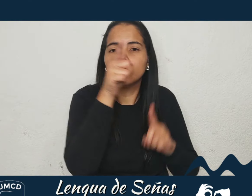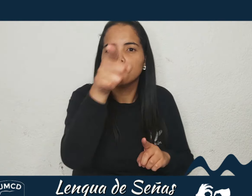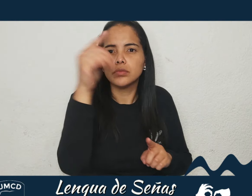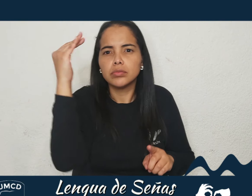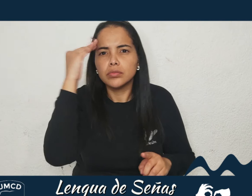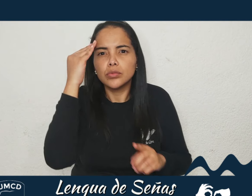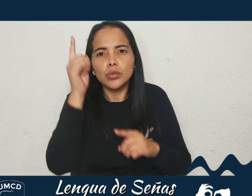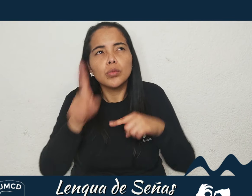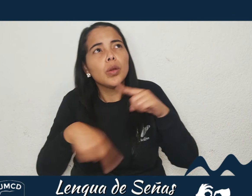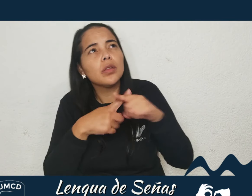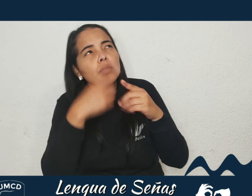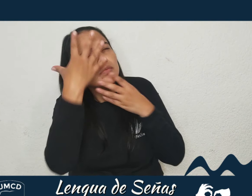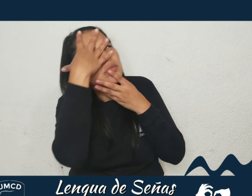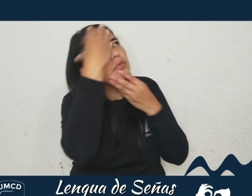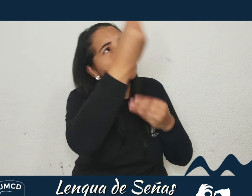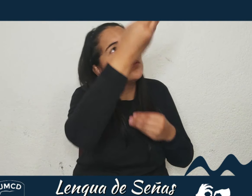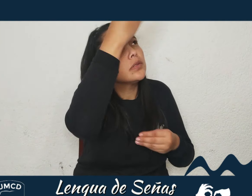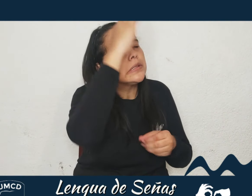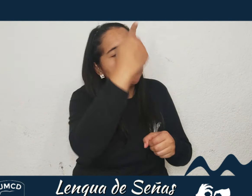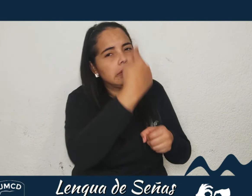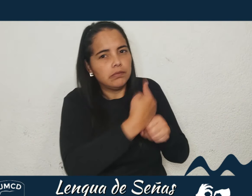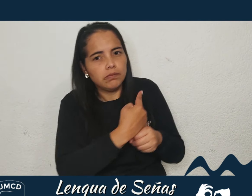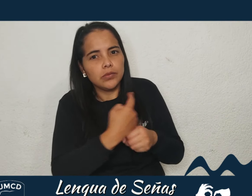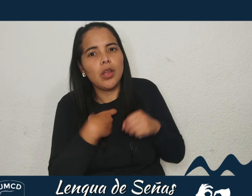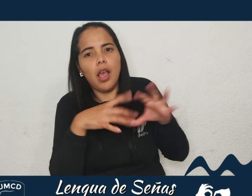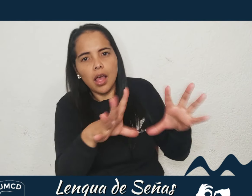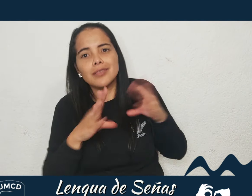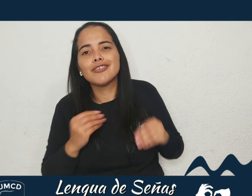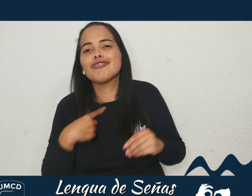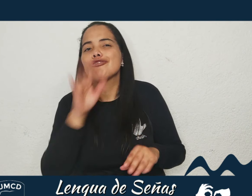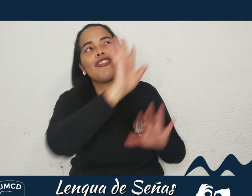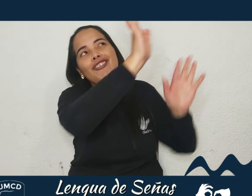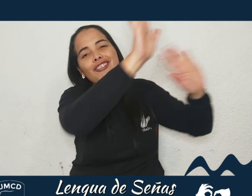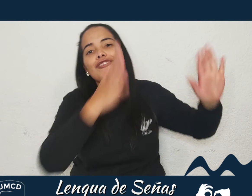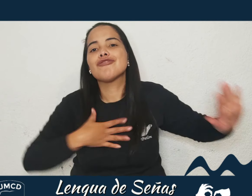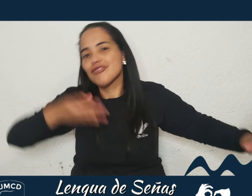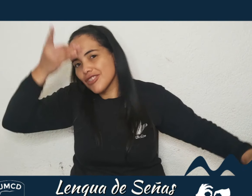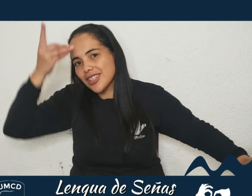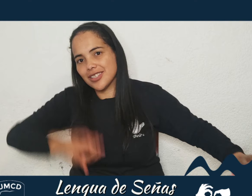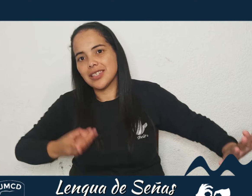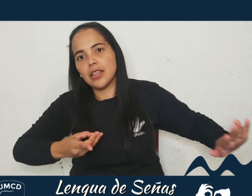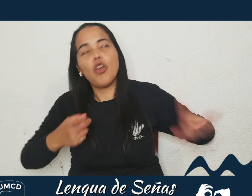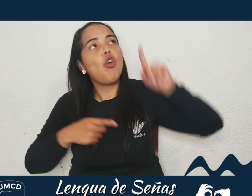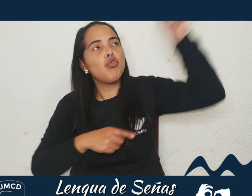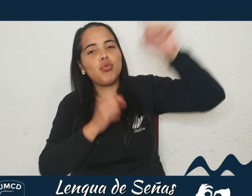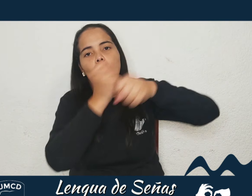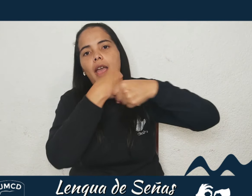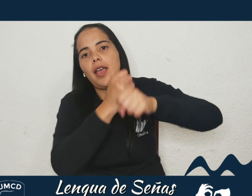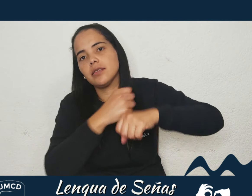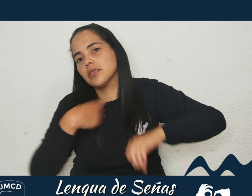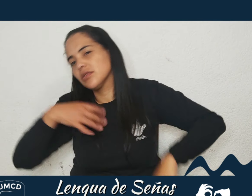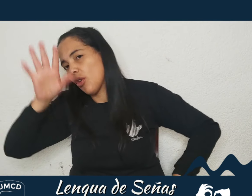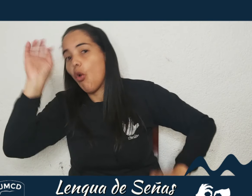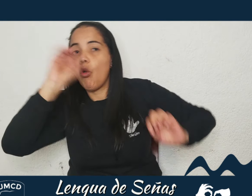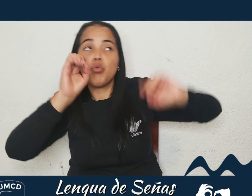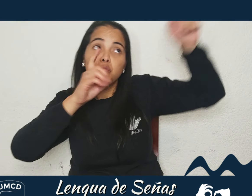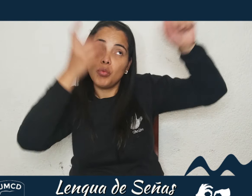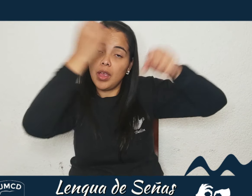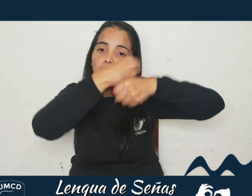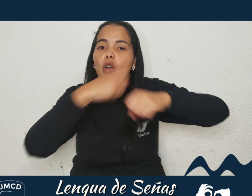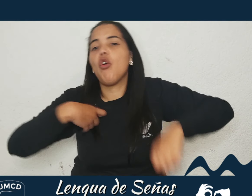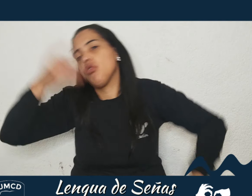se basa en lo que Dios nos dice que Él va a hacer, no en lo que yo quiero que Él haga por mí. Es muy